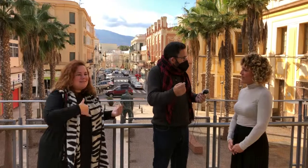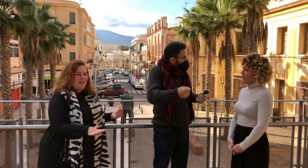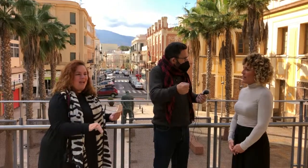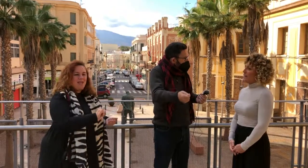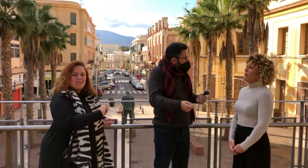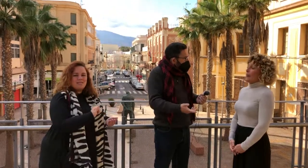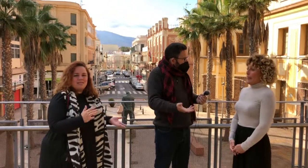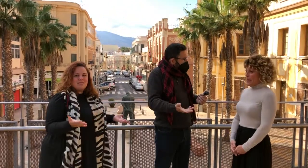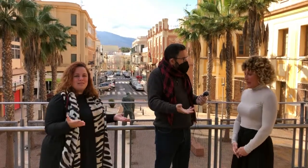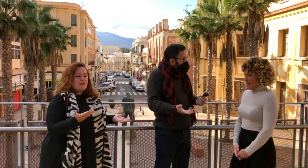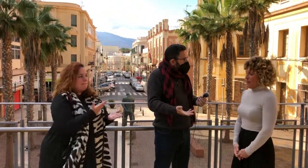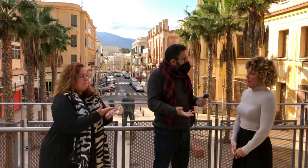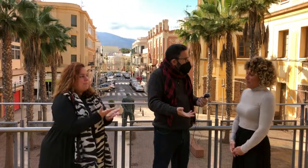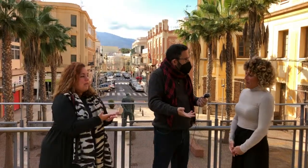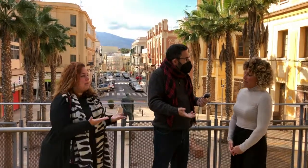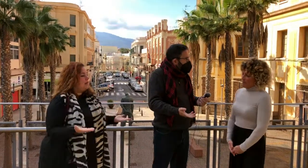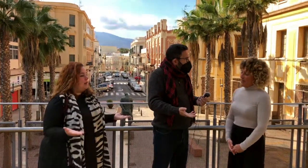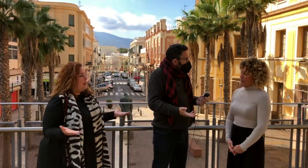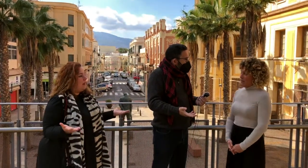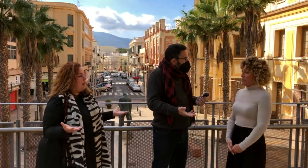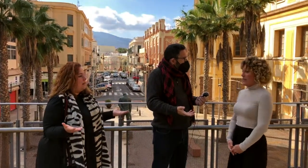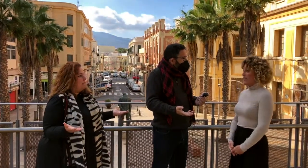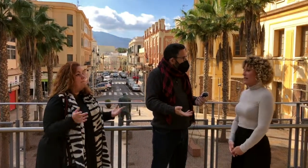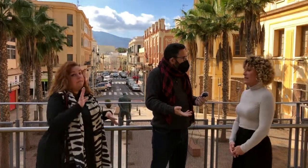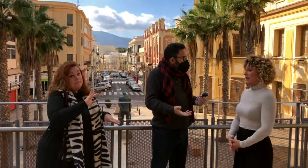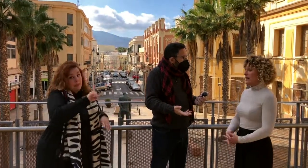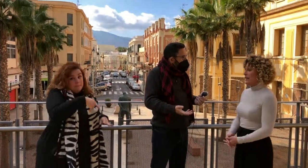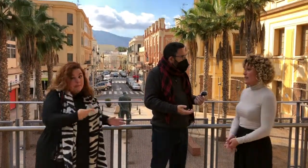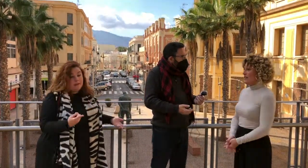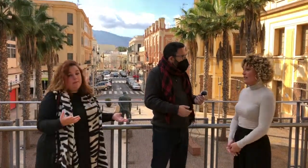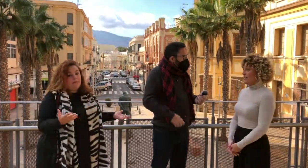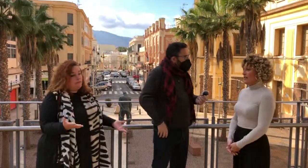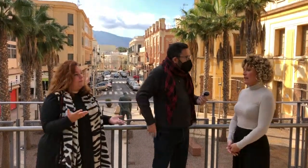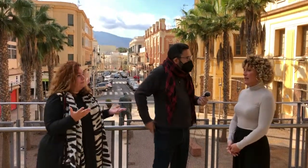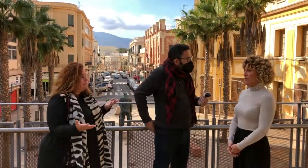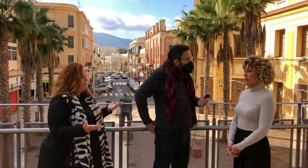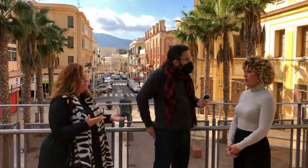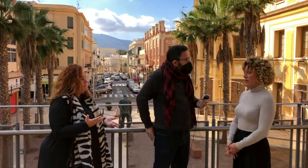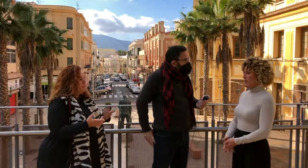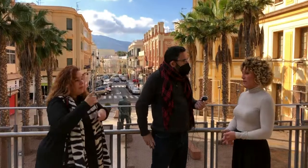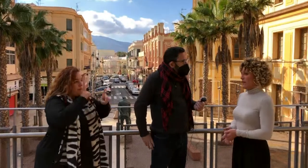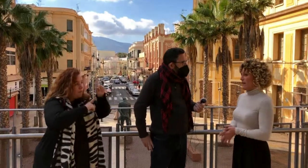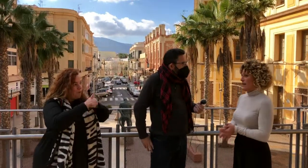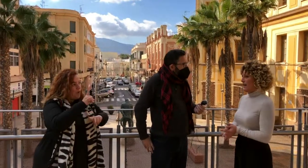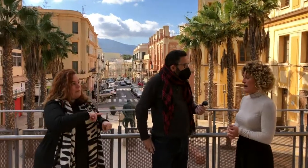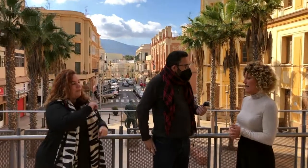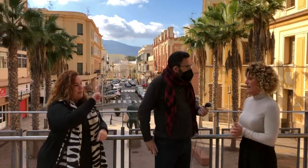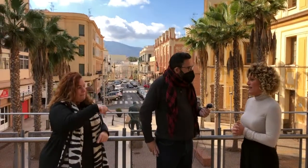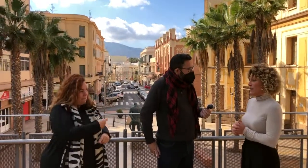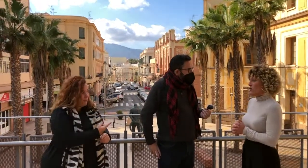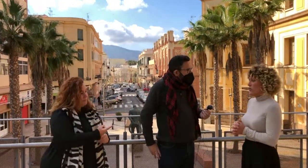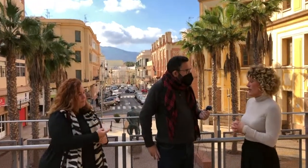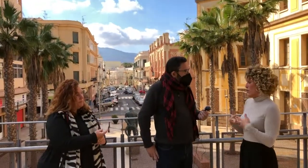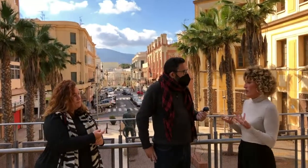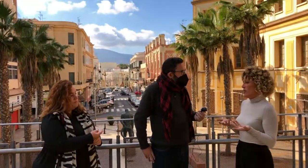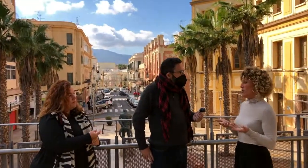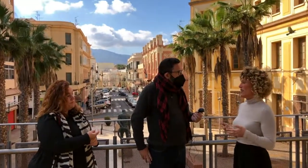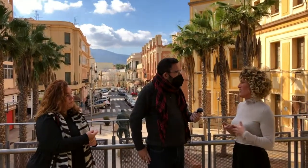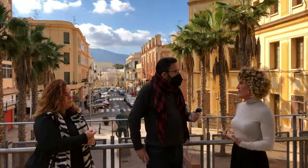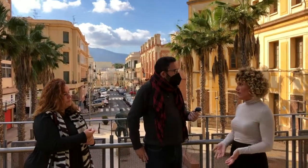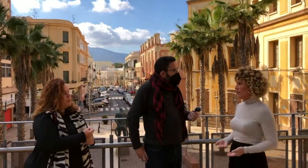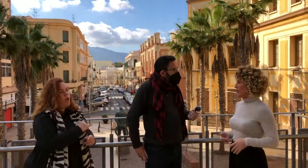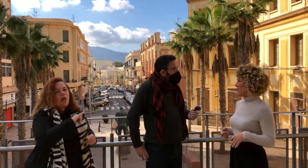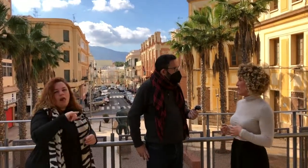¿no? Oye, que hay que pedirlo, ¿no? También, también. Es que es el problema también, que hay... A lo mejor